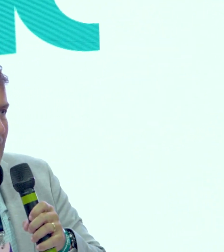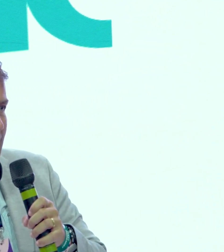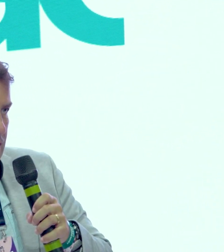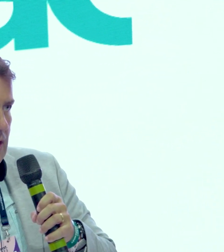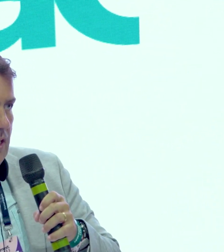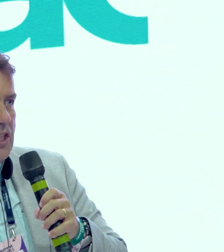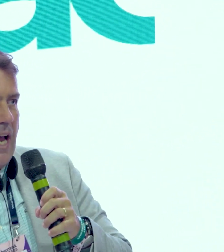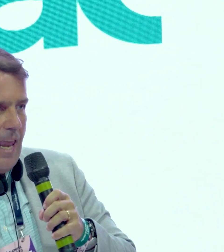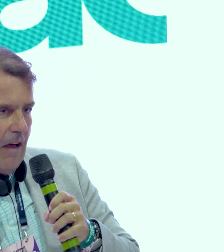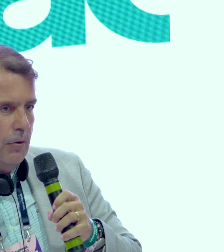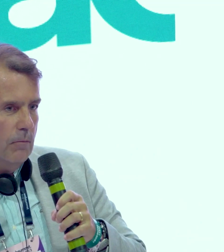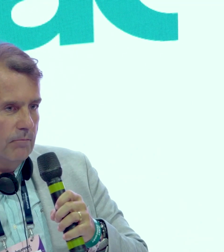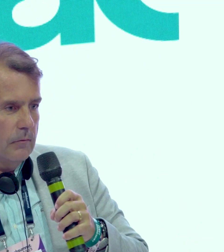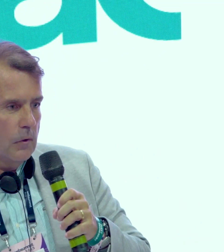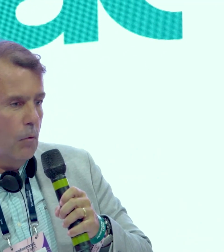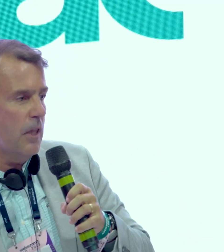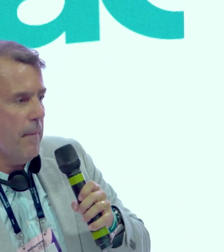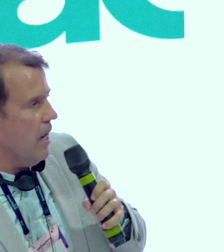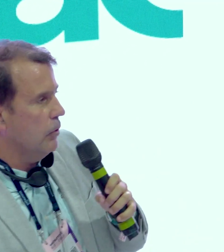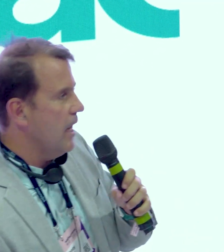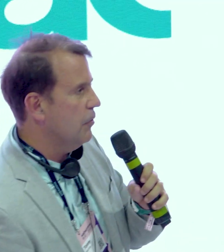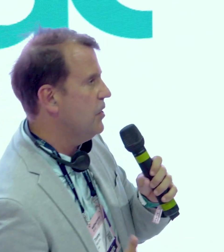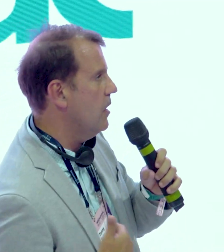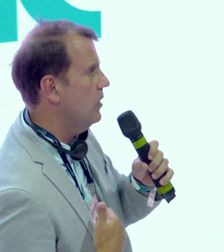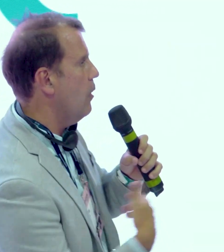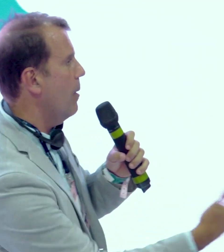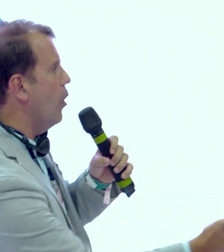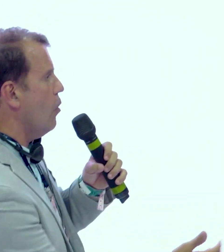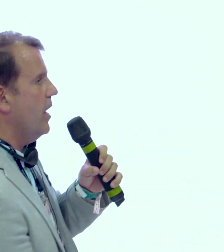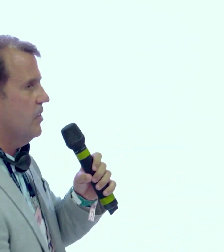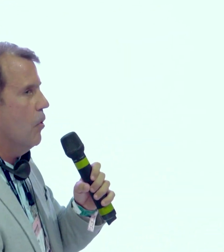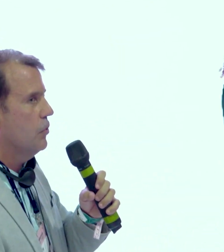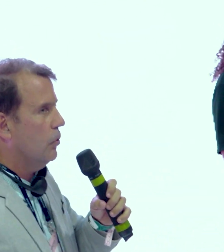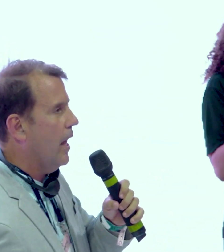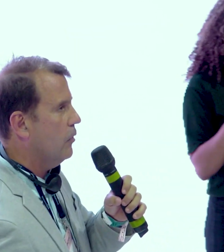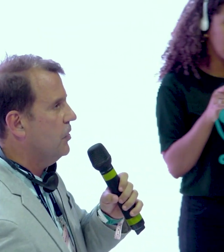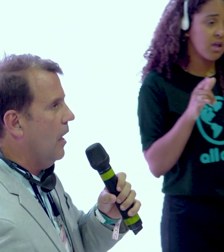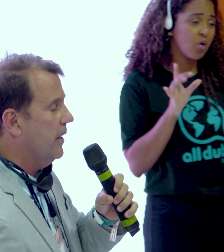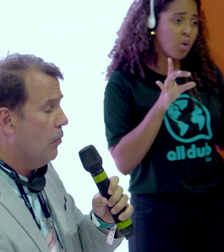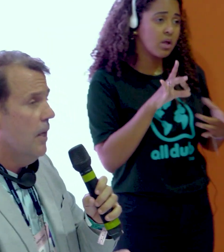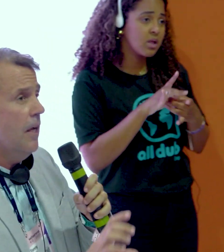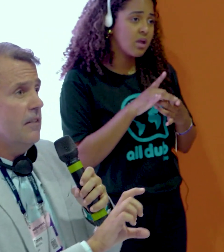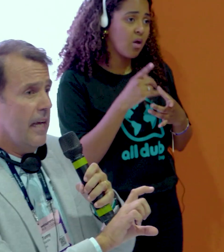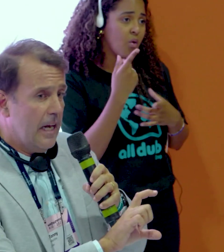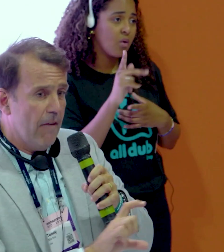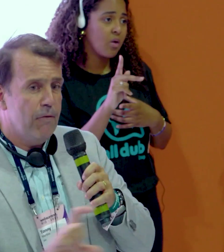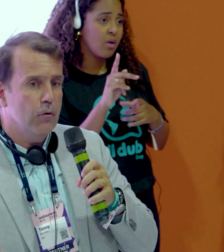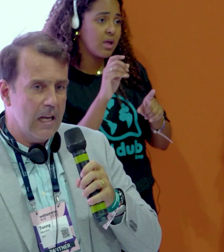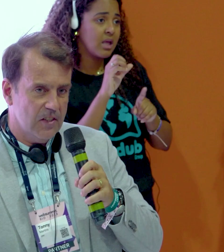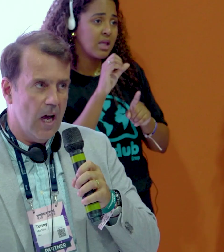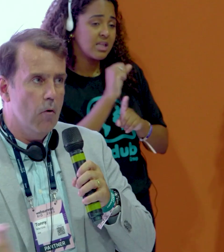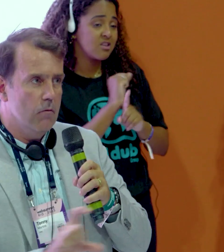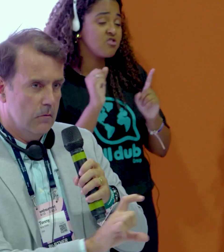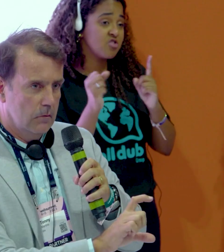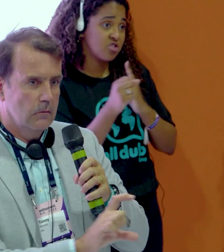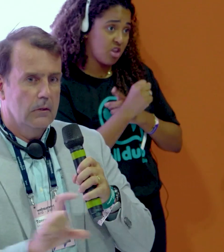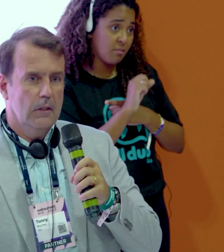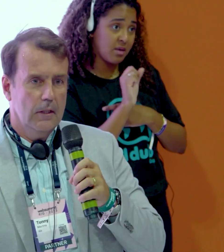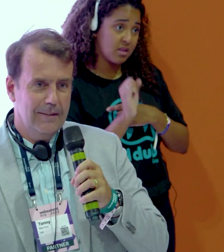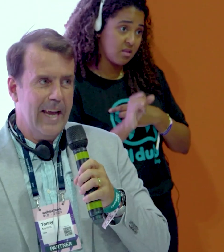que seja elástica, escalável. Como também não tem se você não tem uma boa conexão com o seu ecossistema. Então, você criar